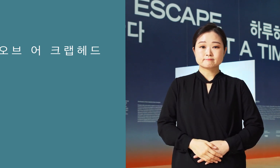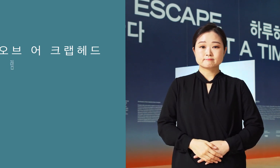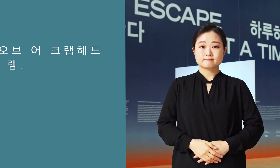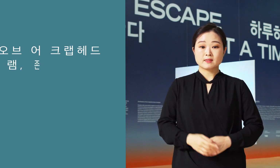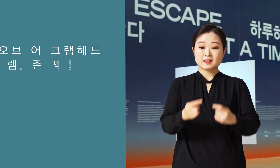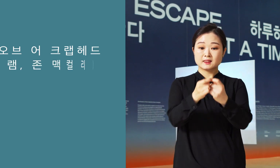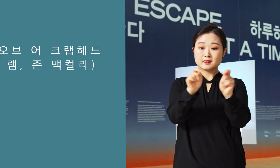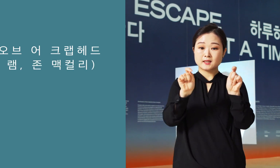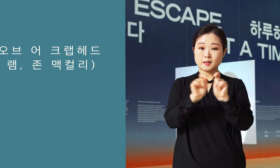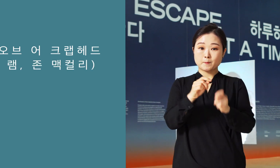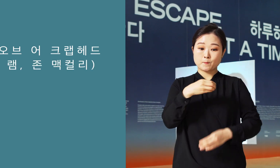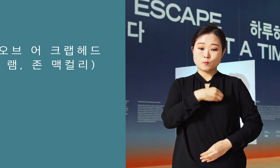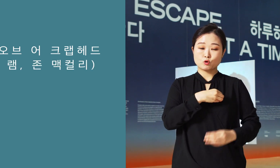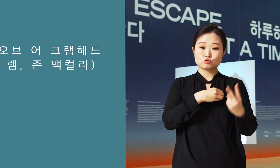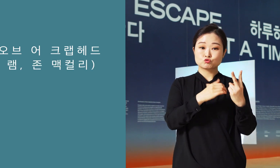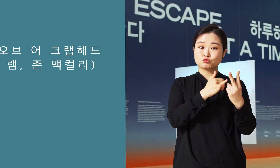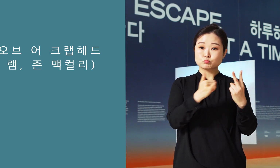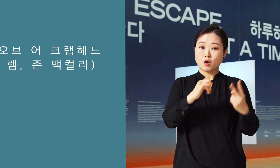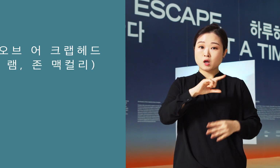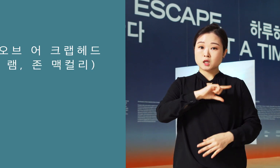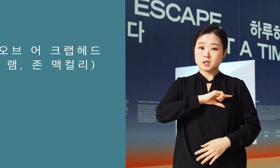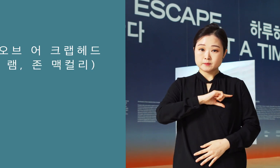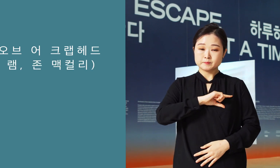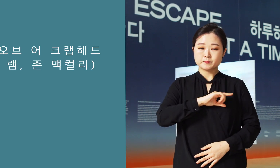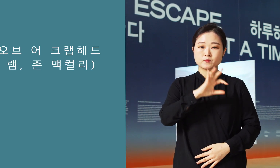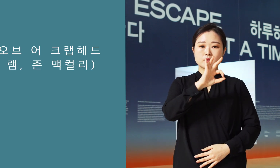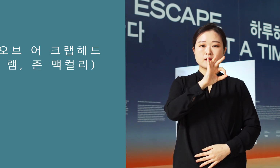에이미 램, 존 맥컬리.